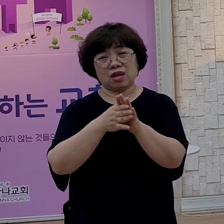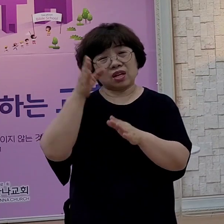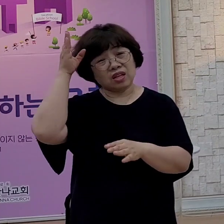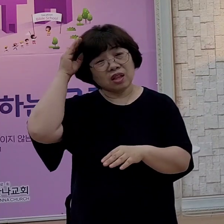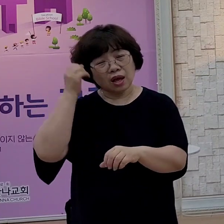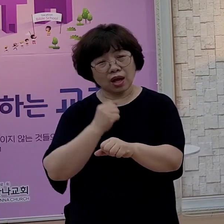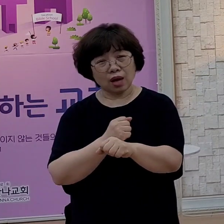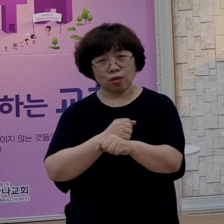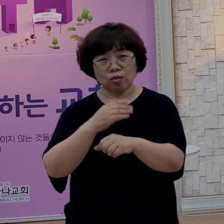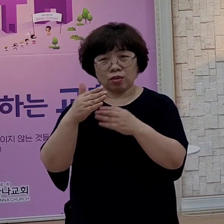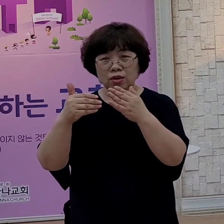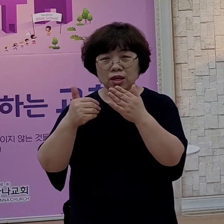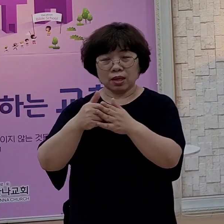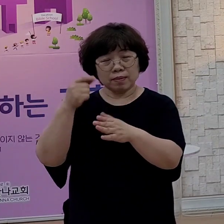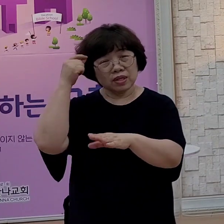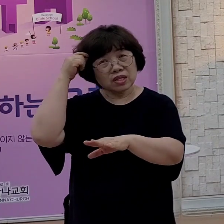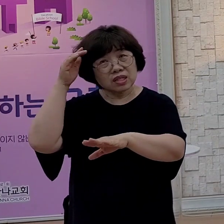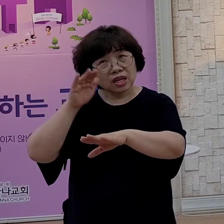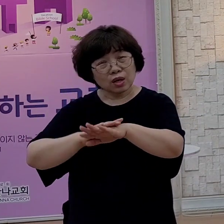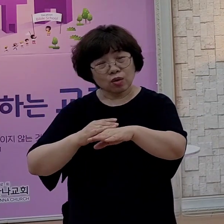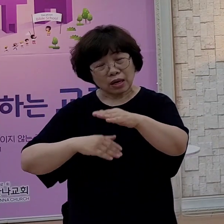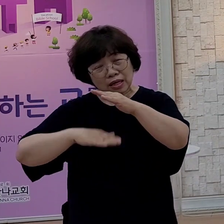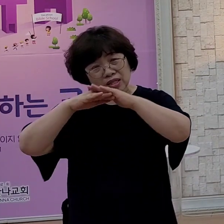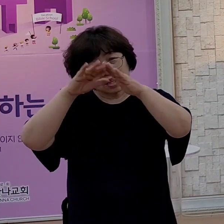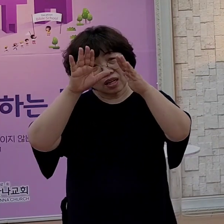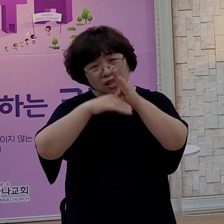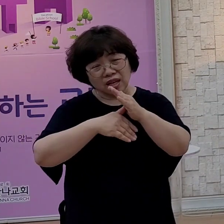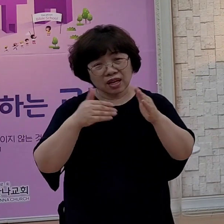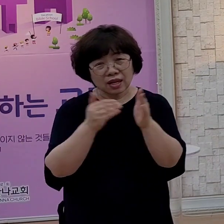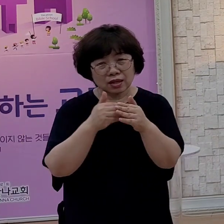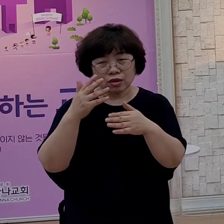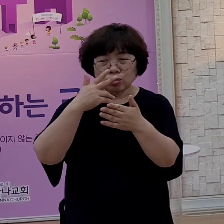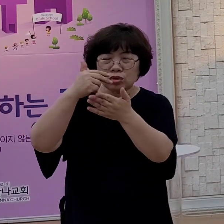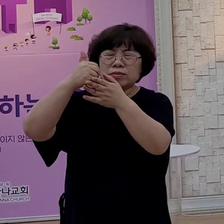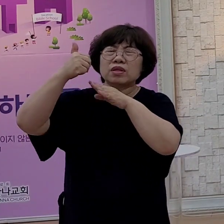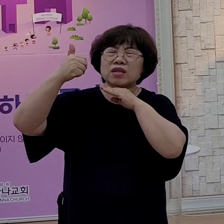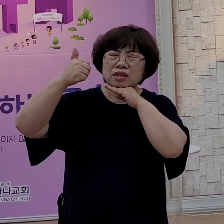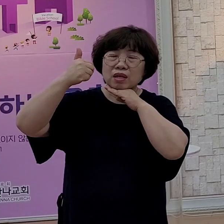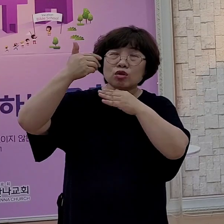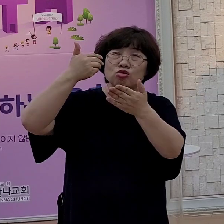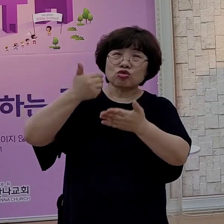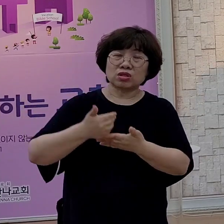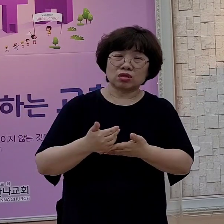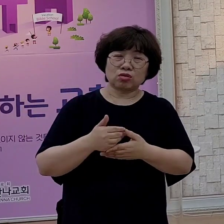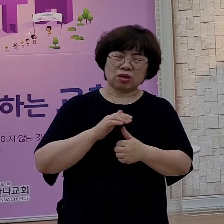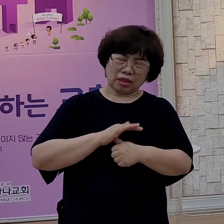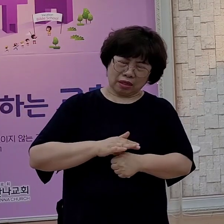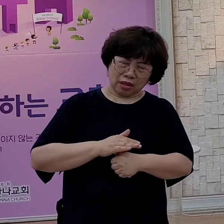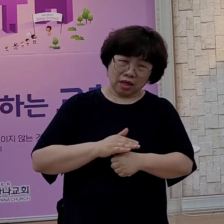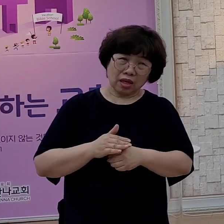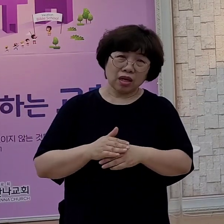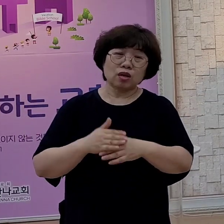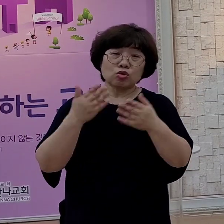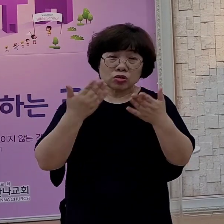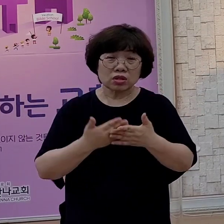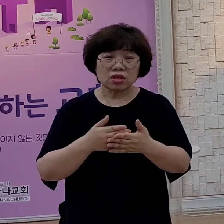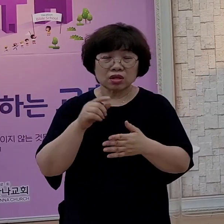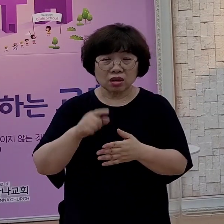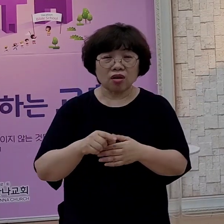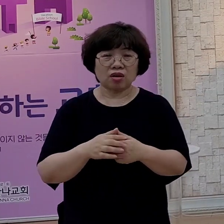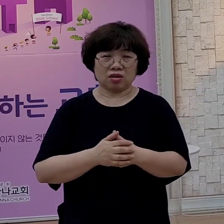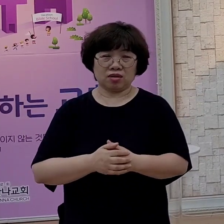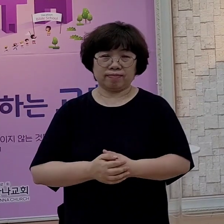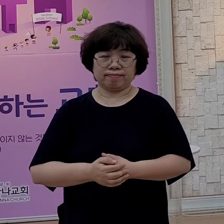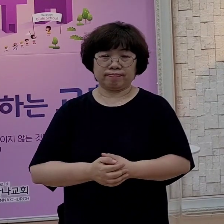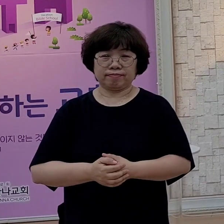안에 하나님의 지혜로 가득할 때까지 주님은 참고 인내하시고 기다리셔서 즉 그 말은 뭐예요?